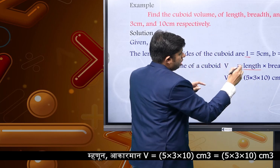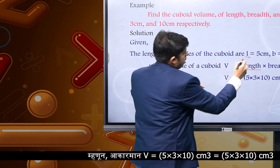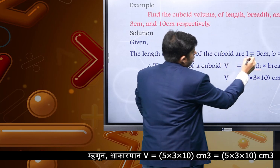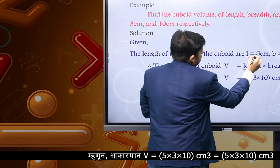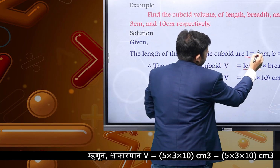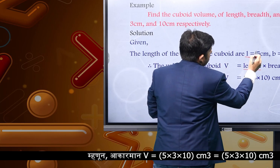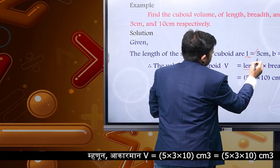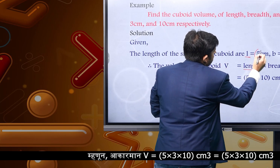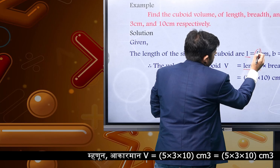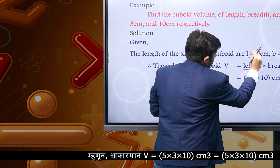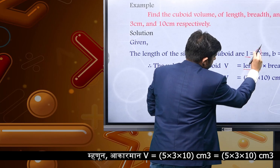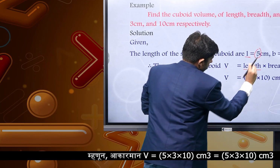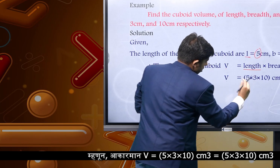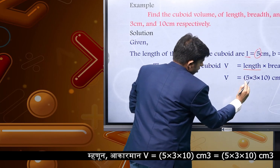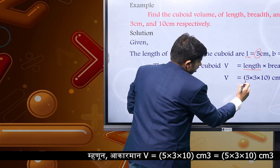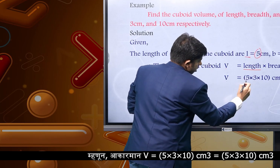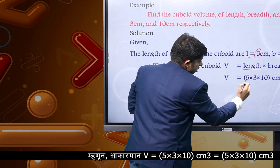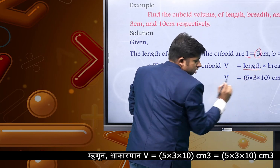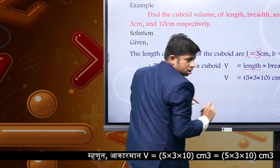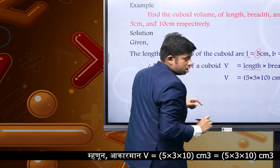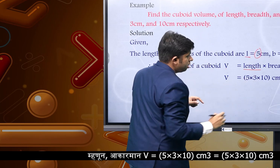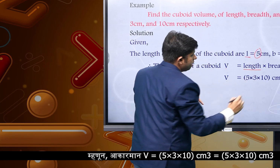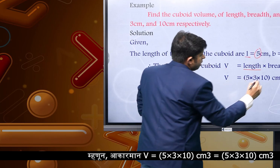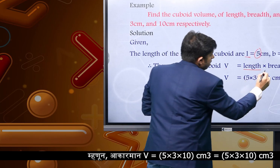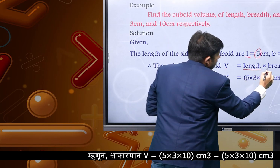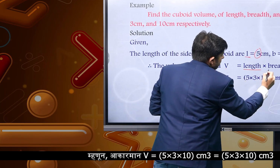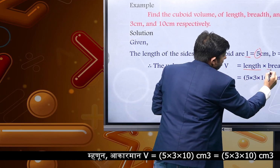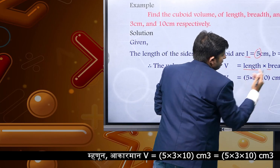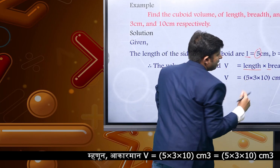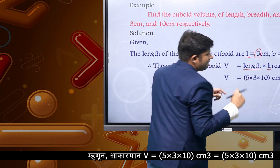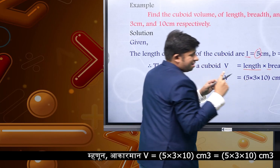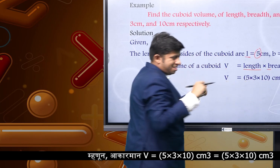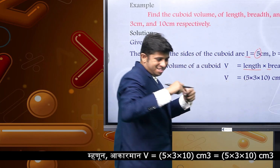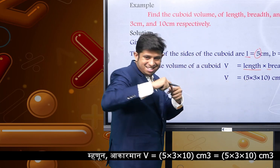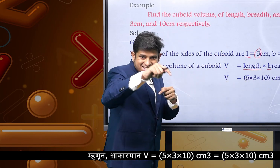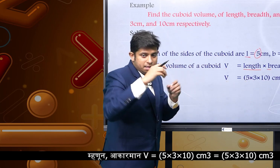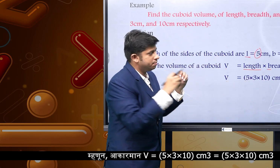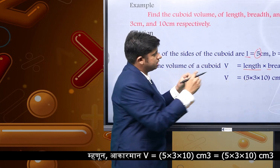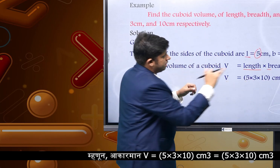सेंटीमीटरचा घन बरोबर 5 गुणिले 3 गुणिले 10 सेंटीमीटरचा घन.